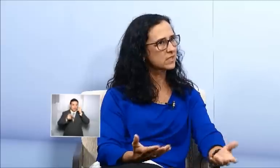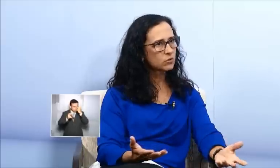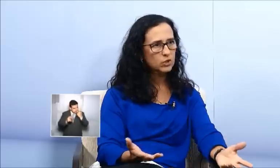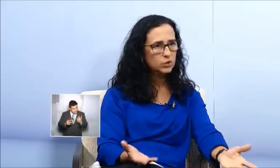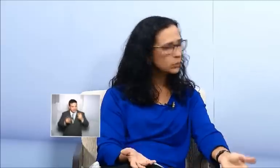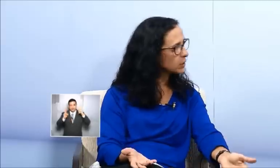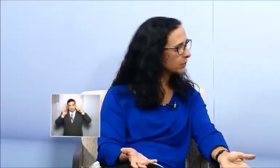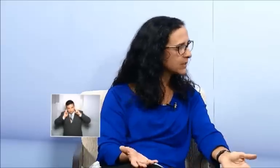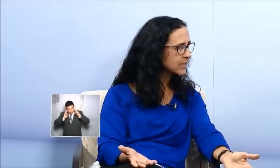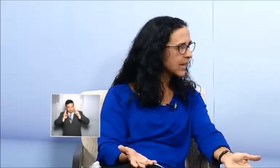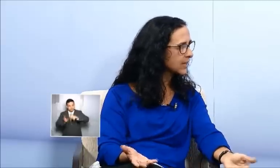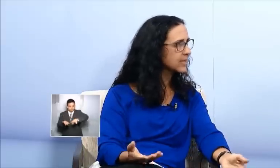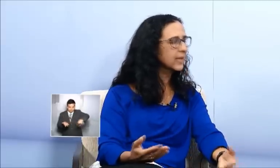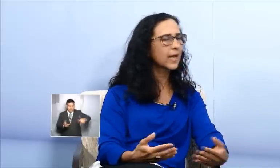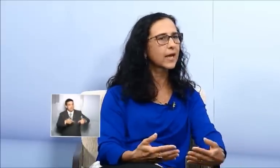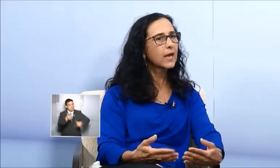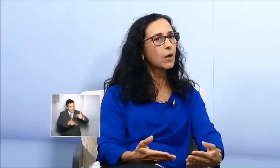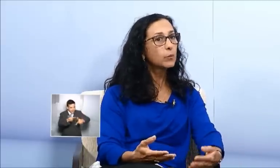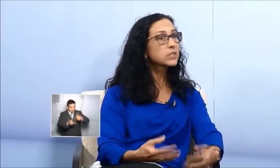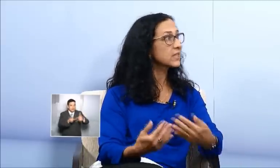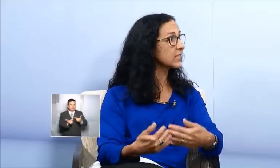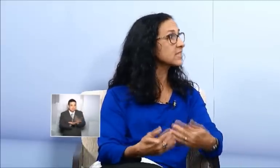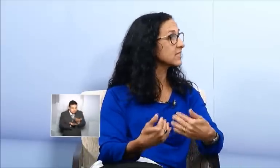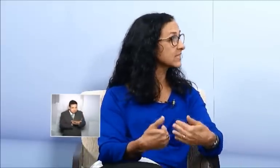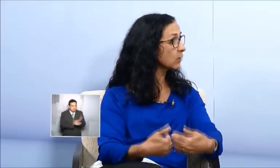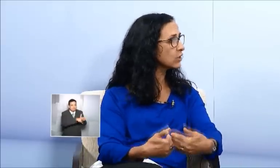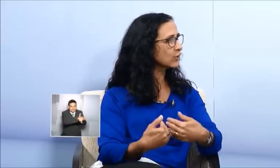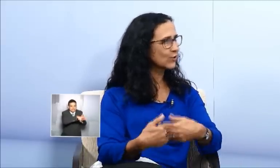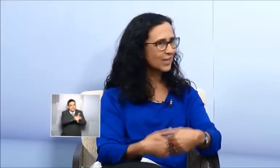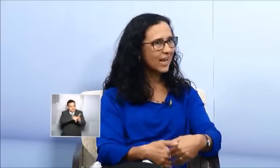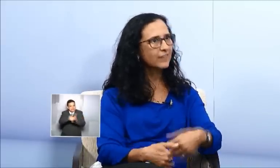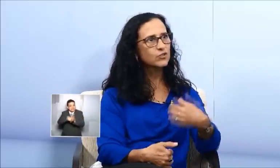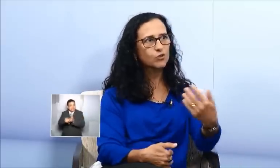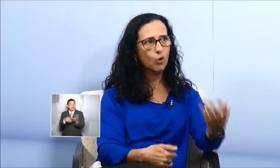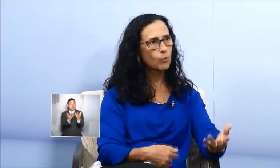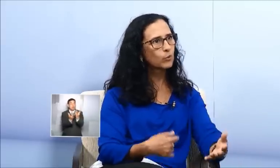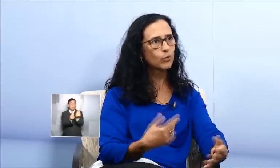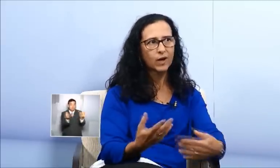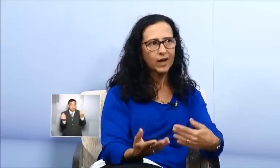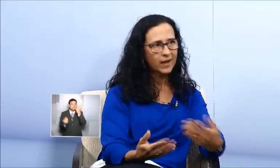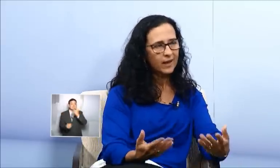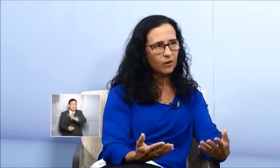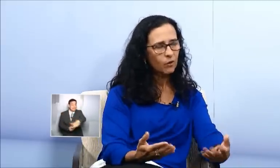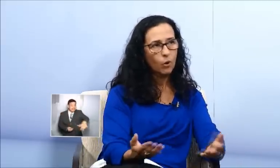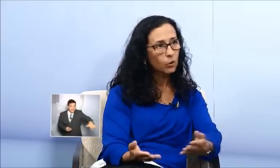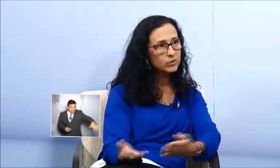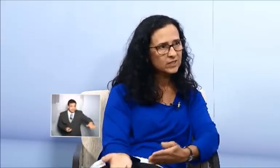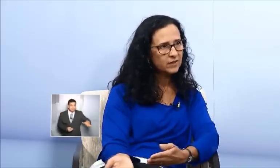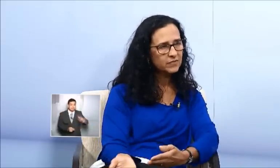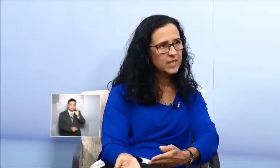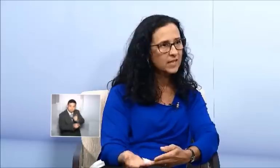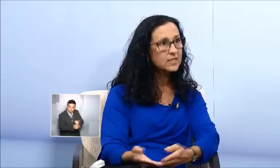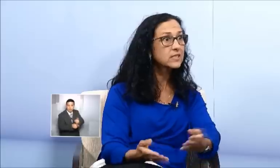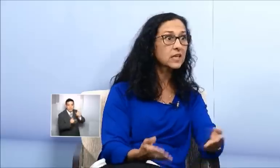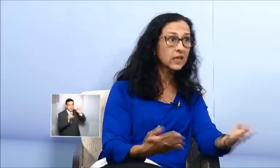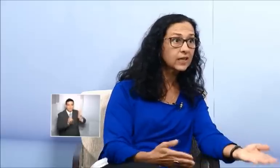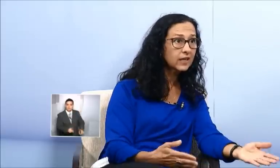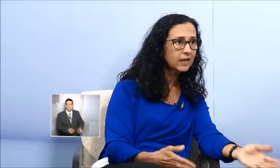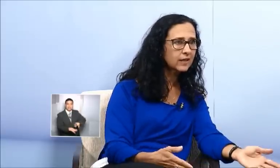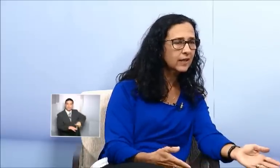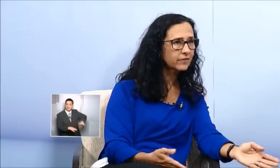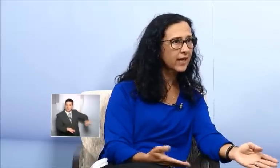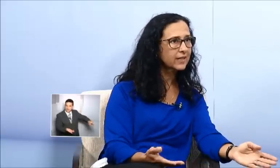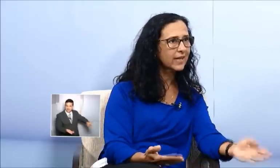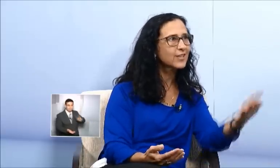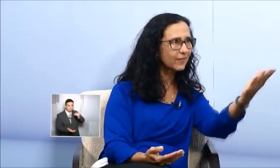todos os distúrbios de aprendizagem, né? Muitas crianças são diagnosticadas como outras deficiências e